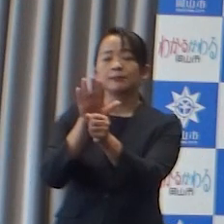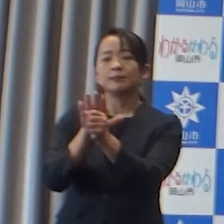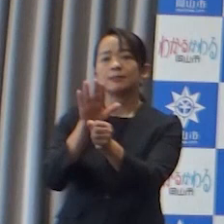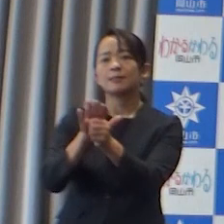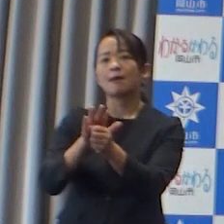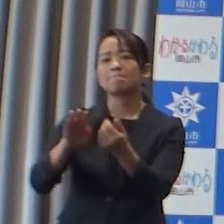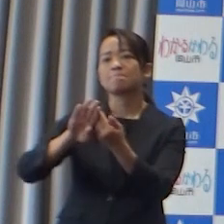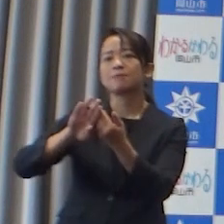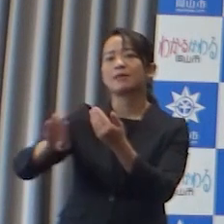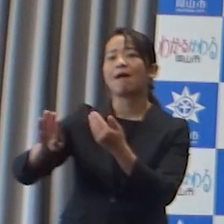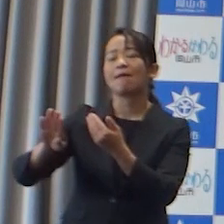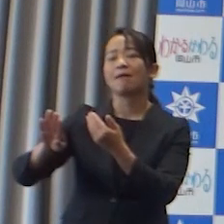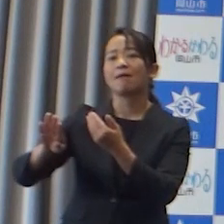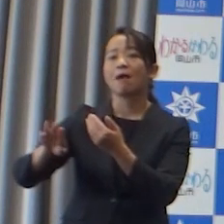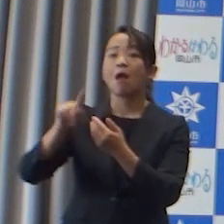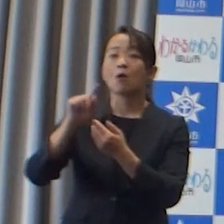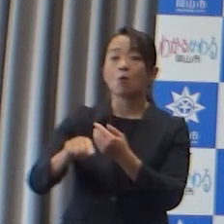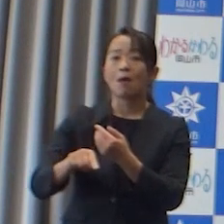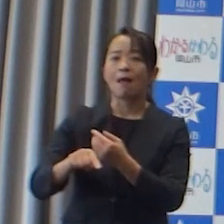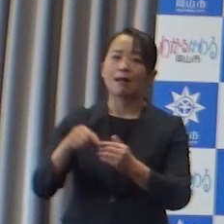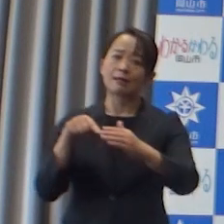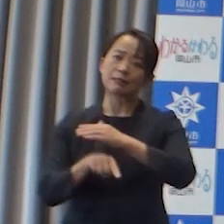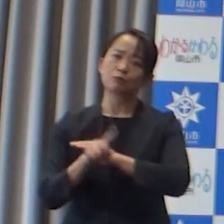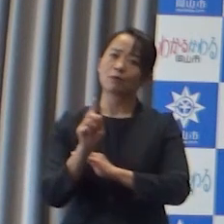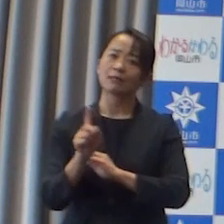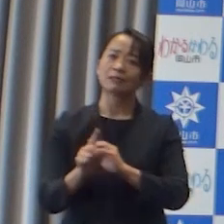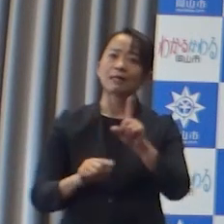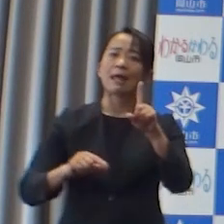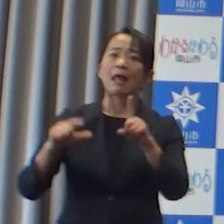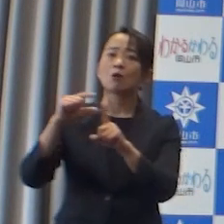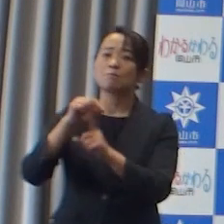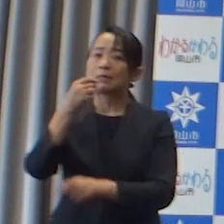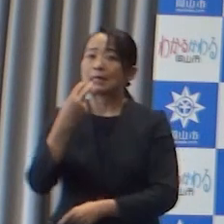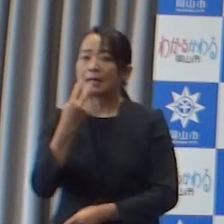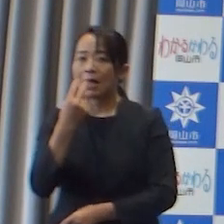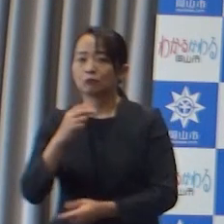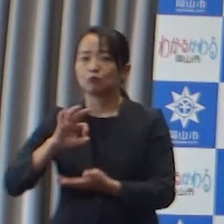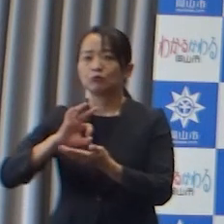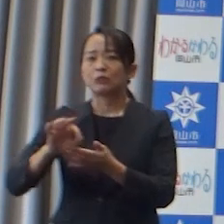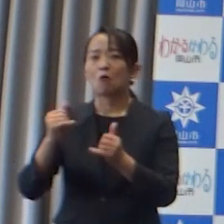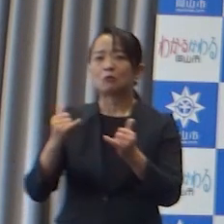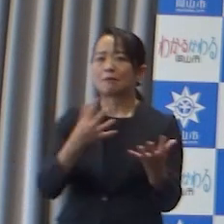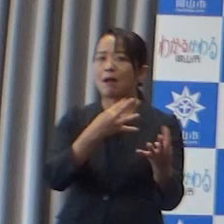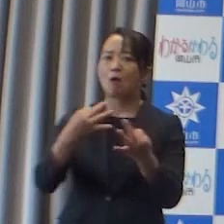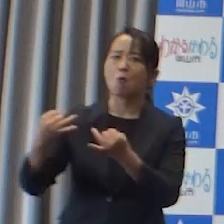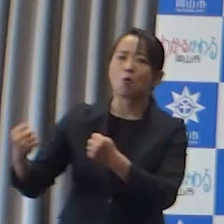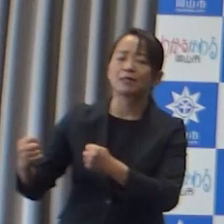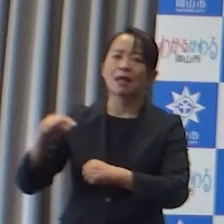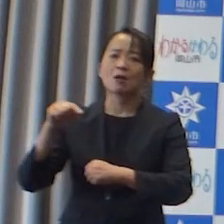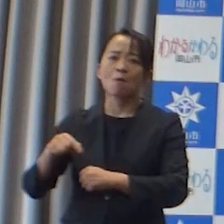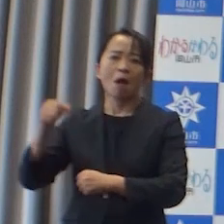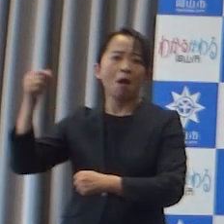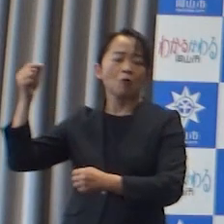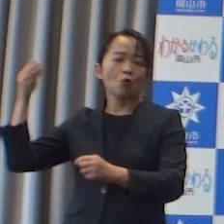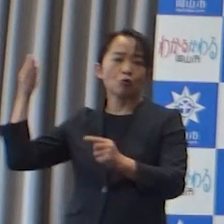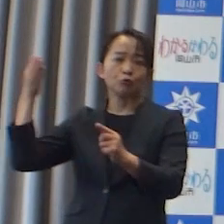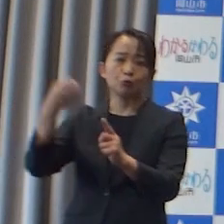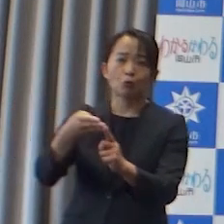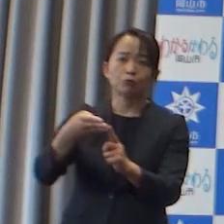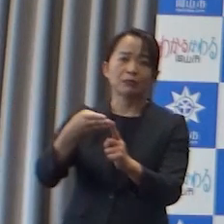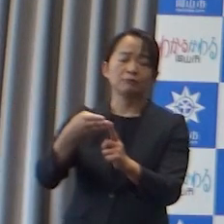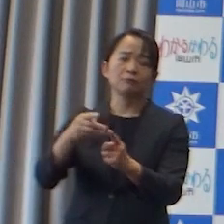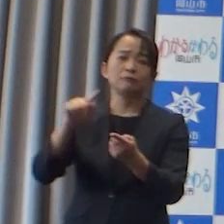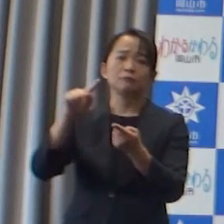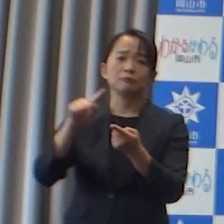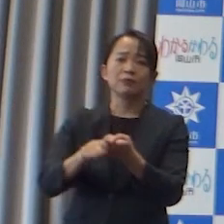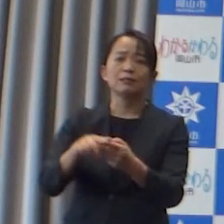は LP ガス事業者が多く、国による直接的な支援が困難とされたためであり、国は本年